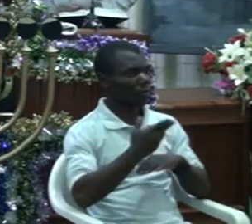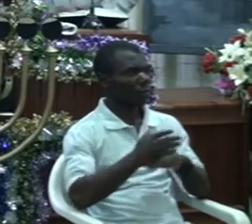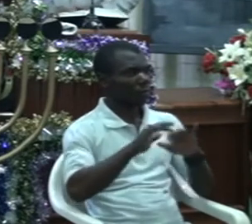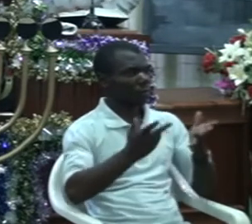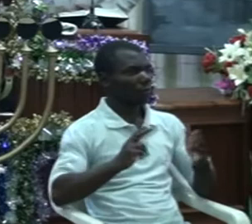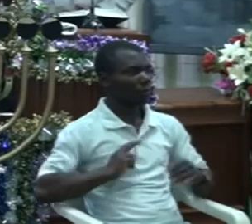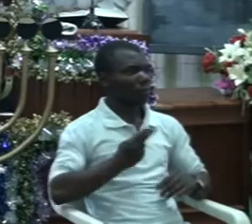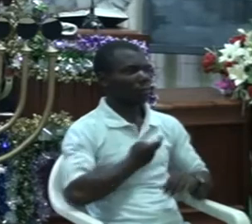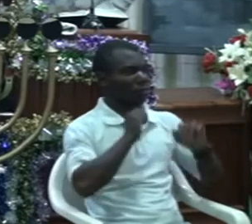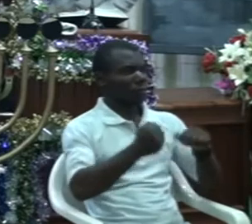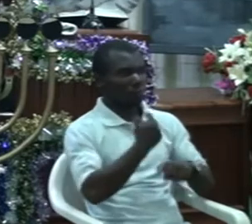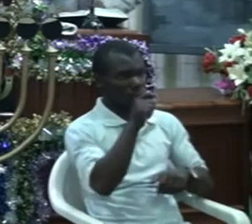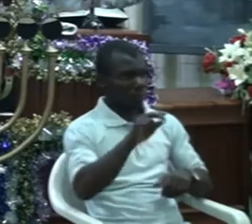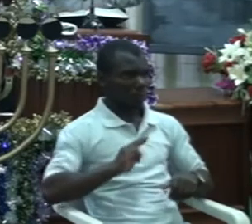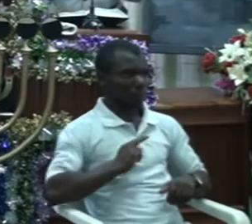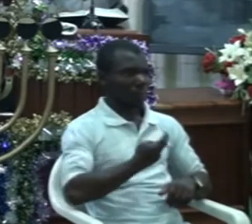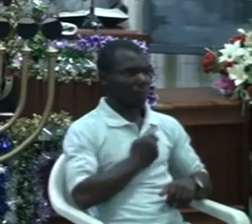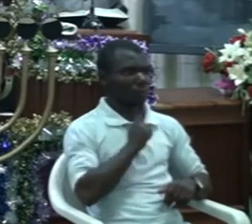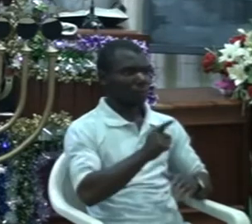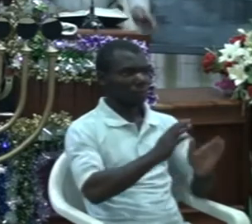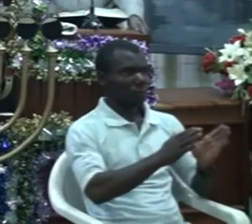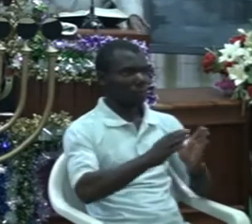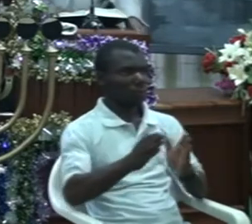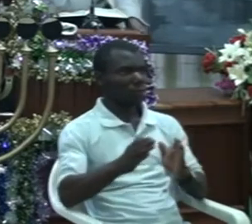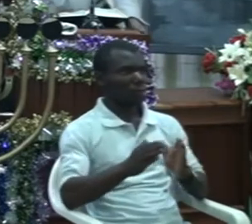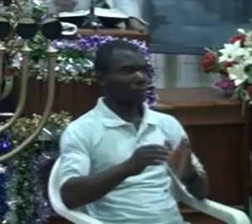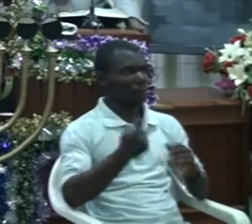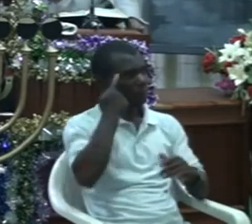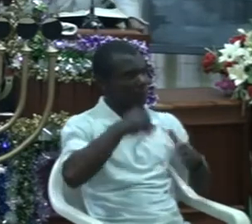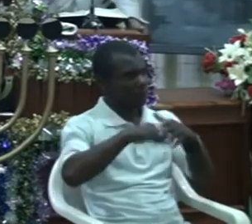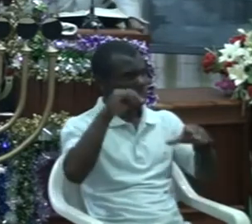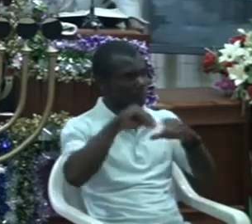comment pouvons-nous dire que nous sommes en train de nous préparer pour aller dans l'enlèvement?